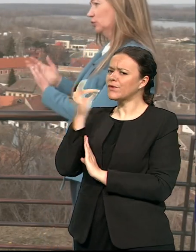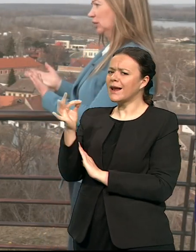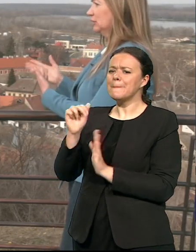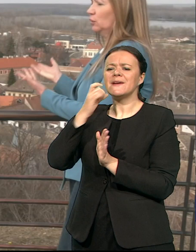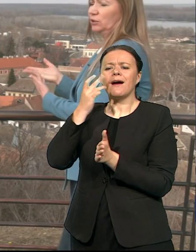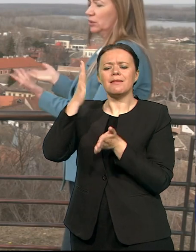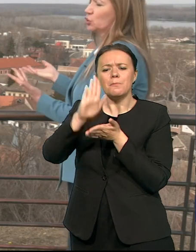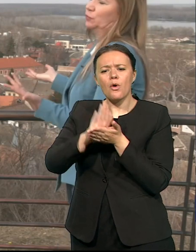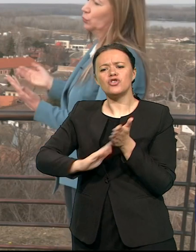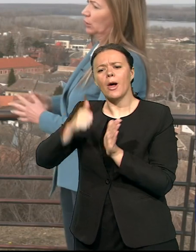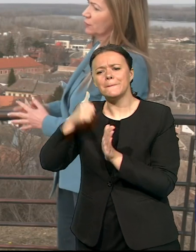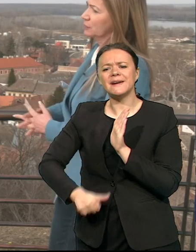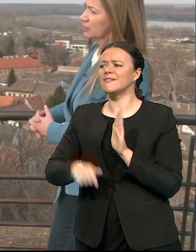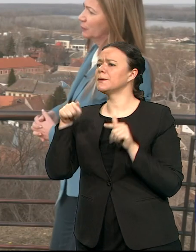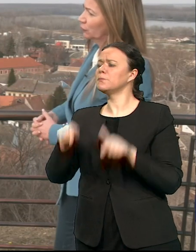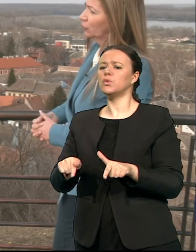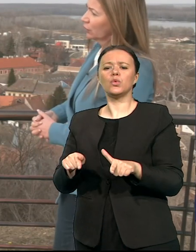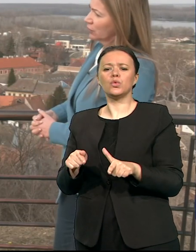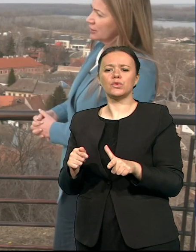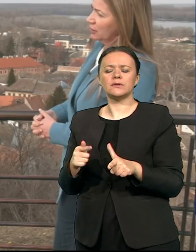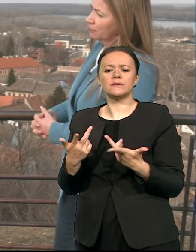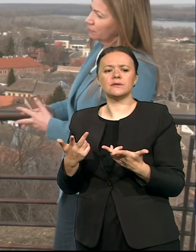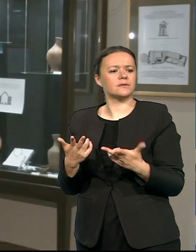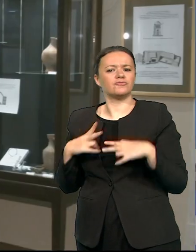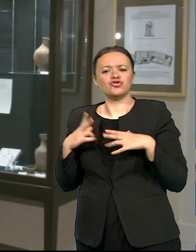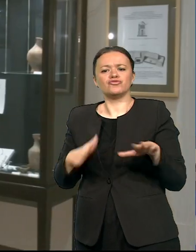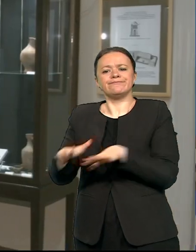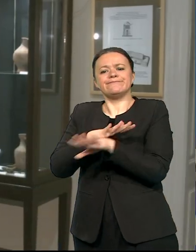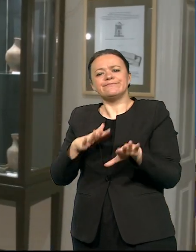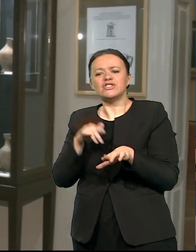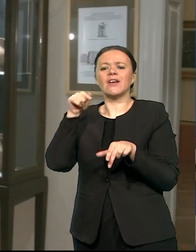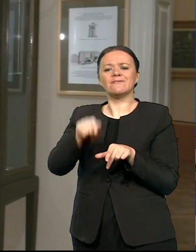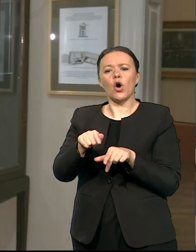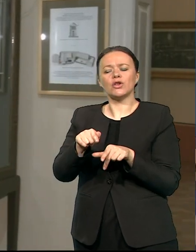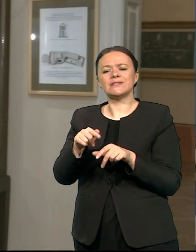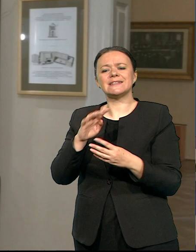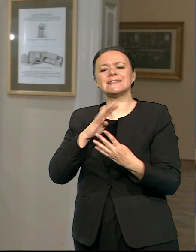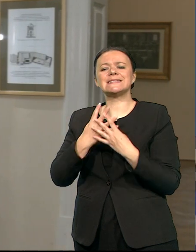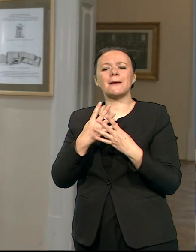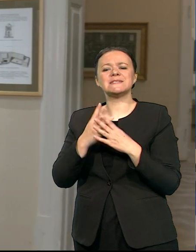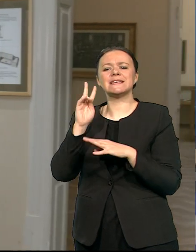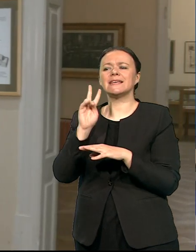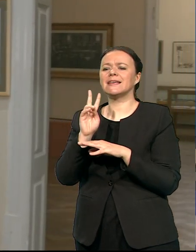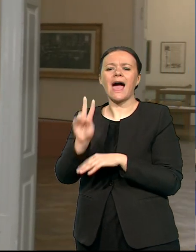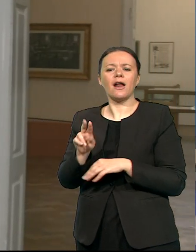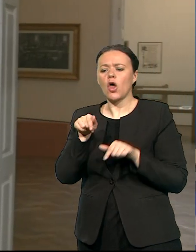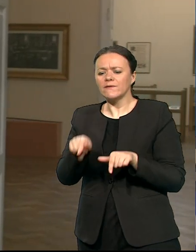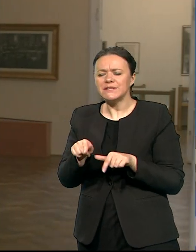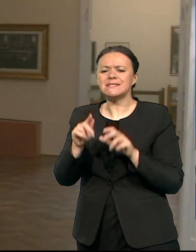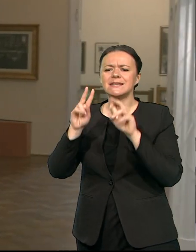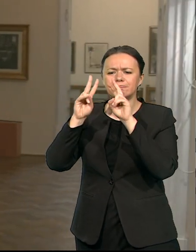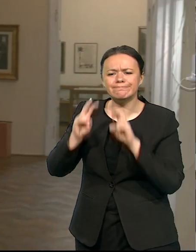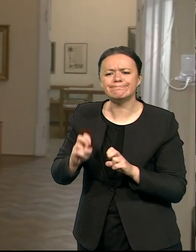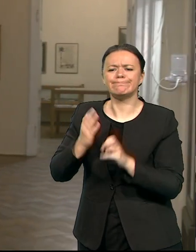i od kada je život u Karlovcima zapravo se arheološki može reći? Pa hronološki se